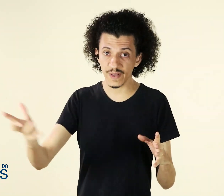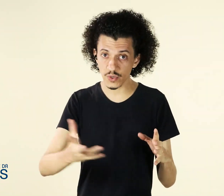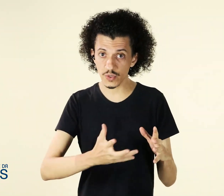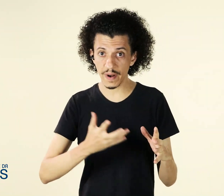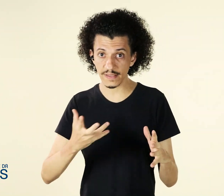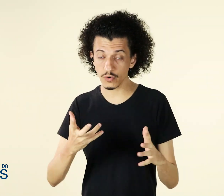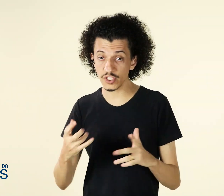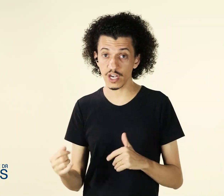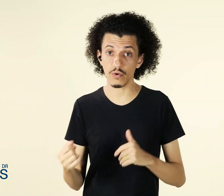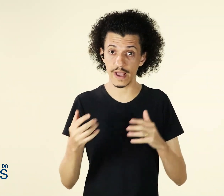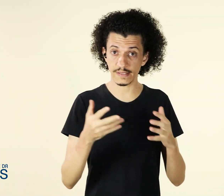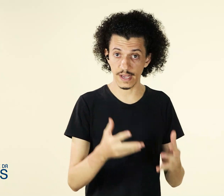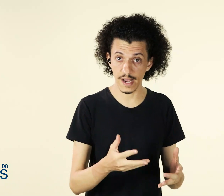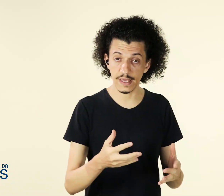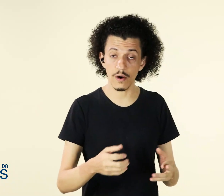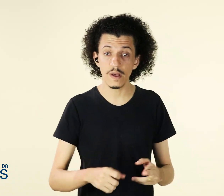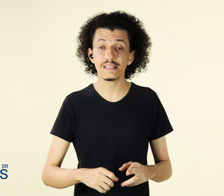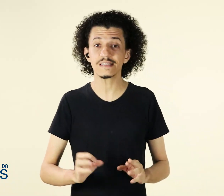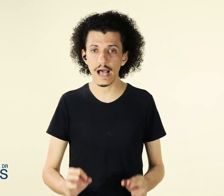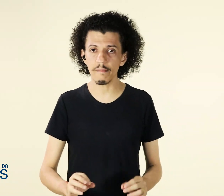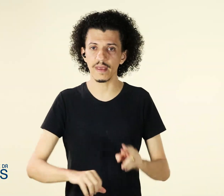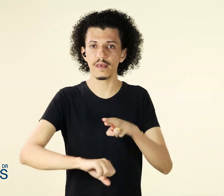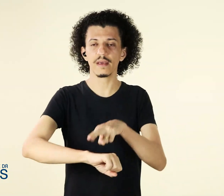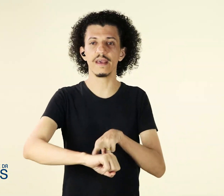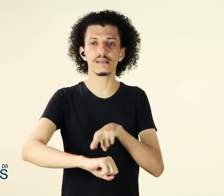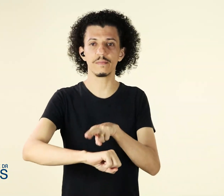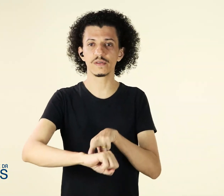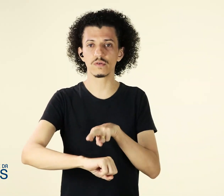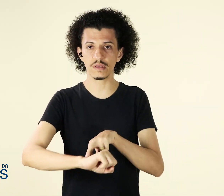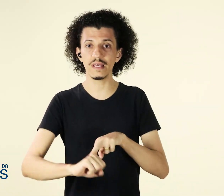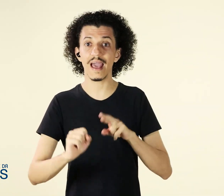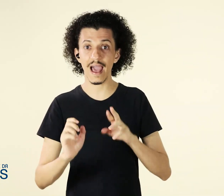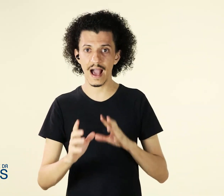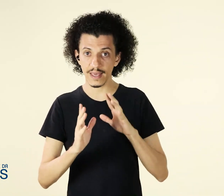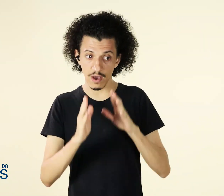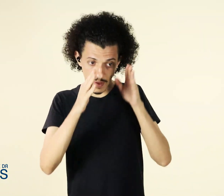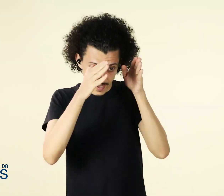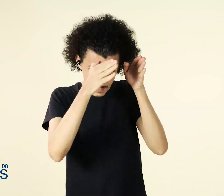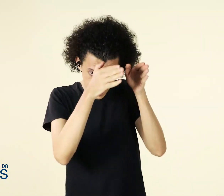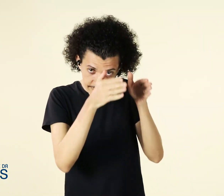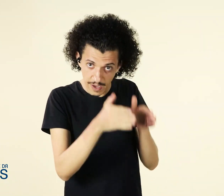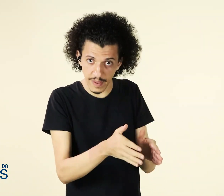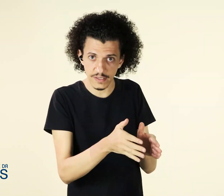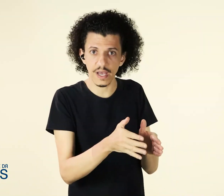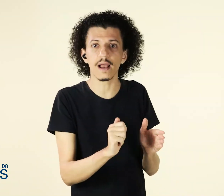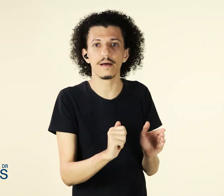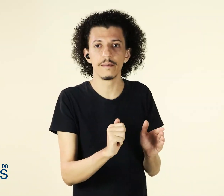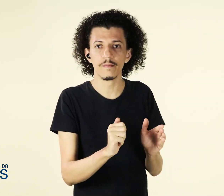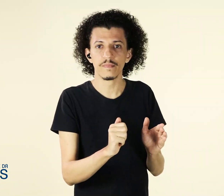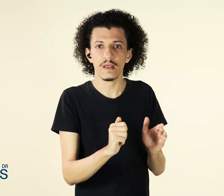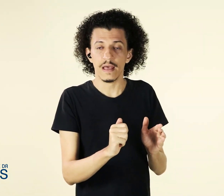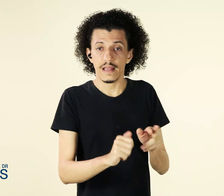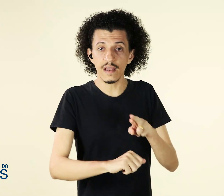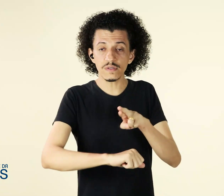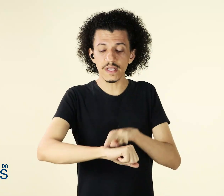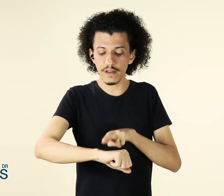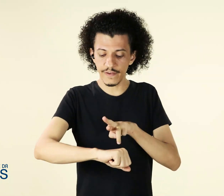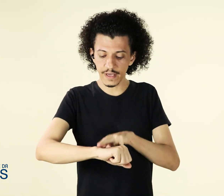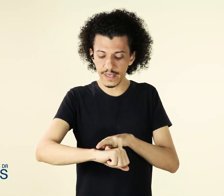pessoas do Brasil que já conhecem a Raquel, sabem que essa pessoa aqui é a Raquel, especificamente ela. Não significa que